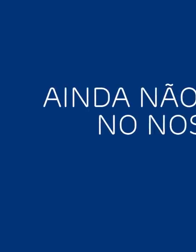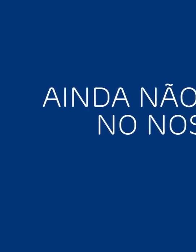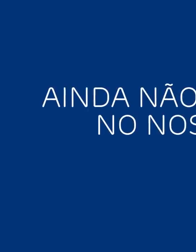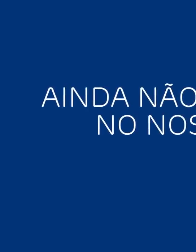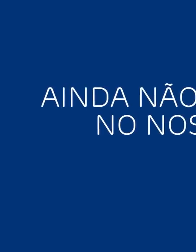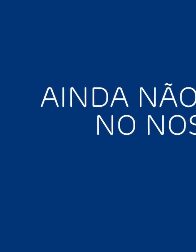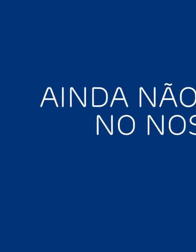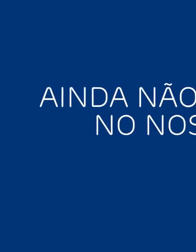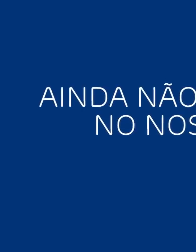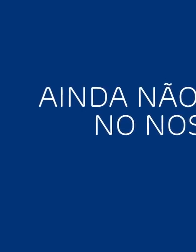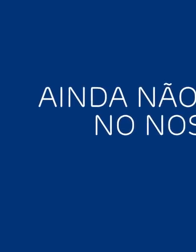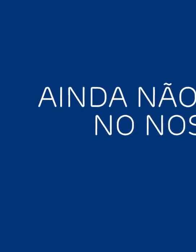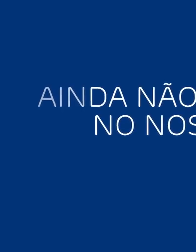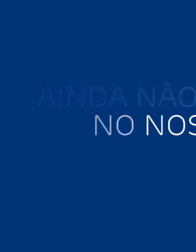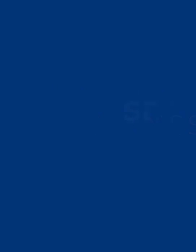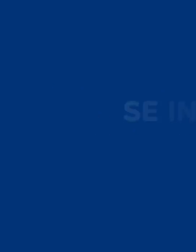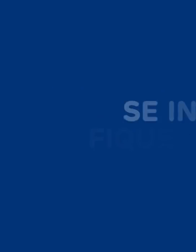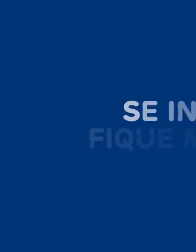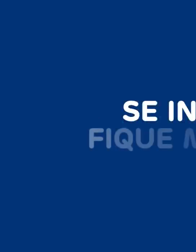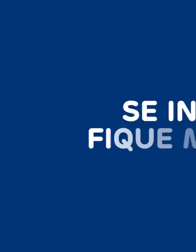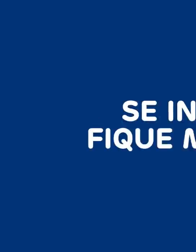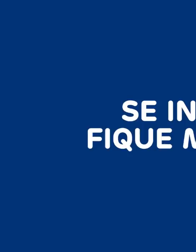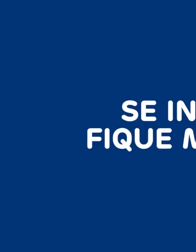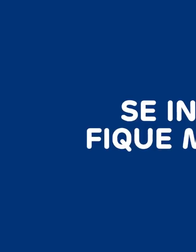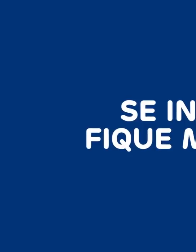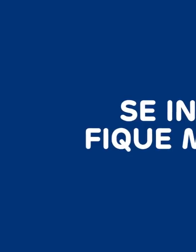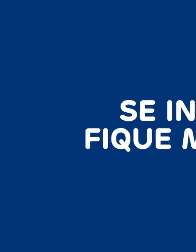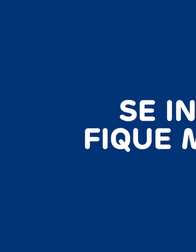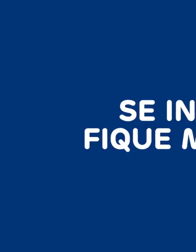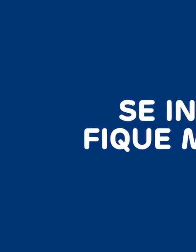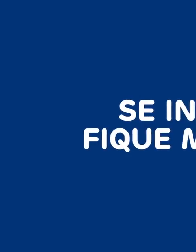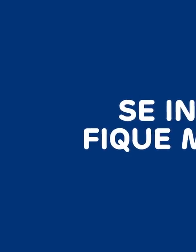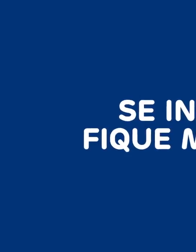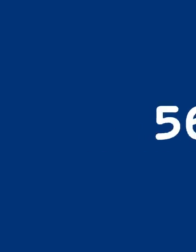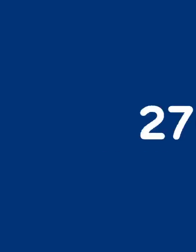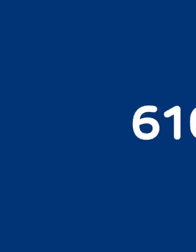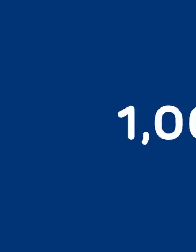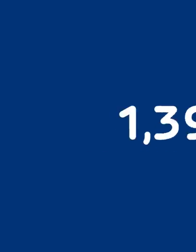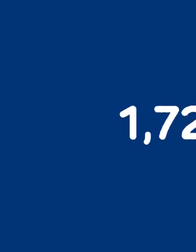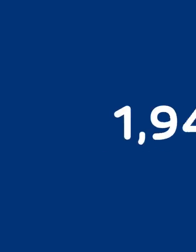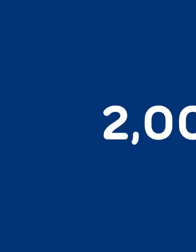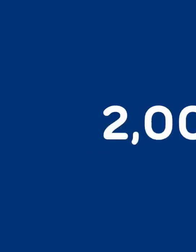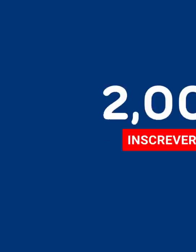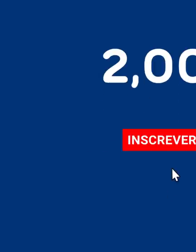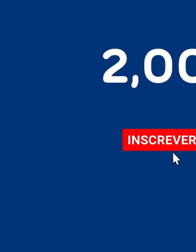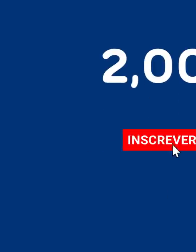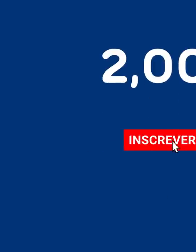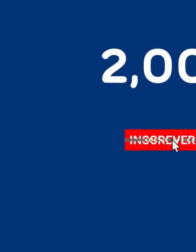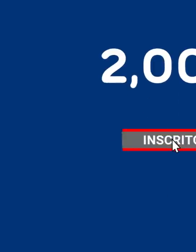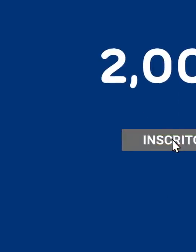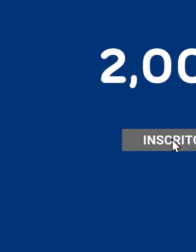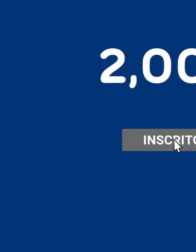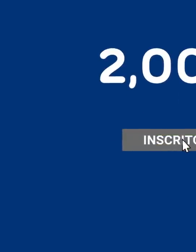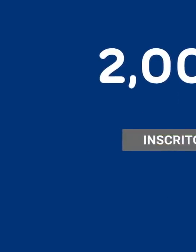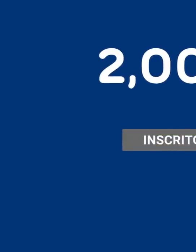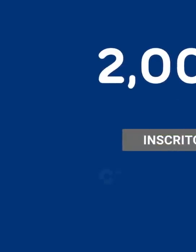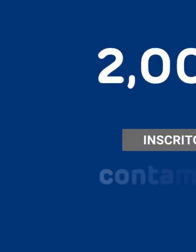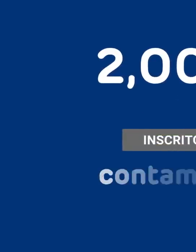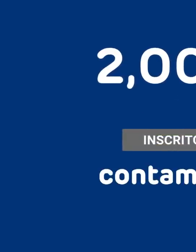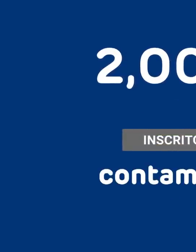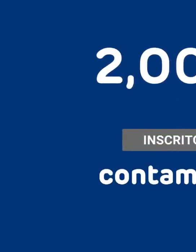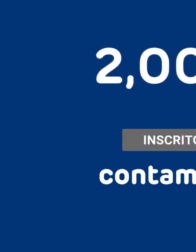Ainda não se inscreveu no nosso canal? Se inscreva e fique mais afiado. Rumo a 2 milhões de